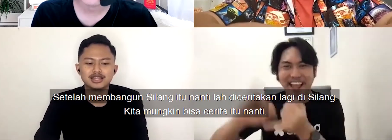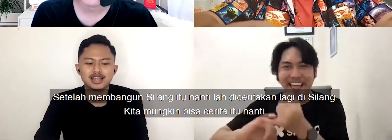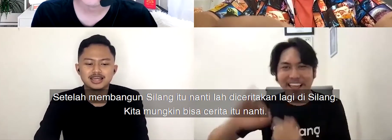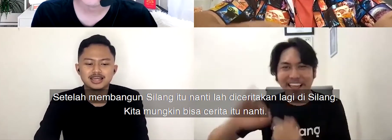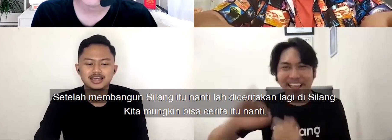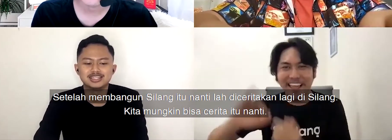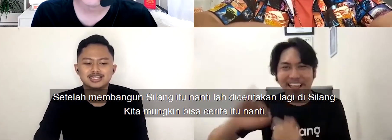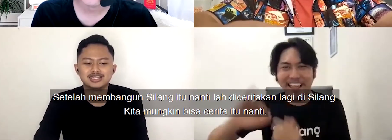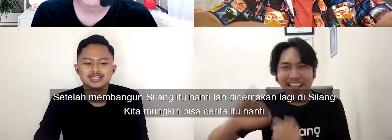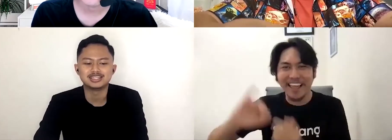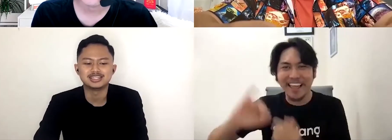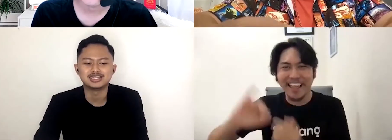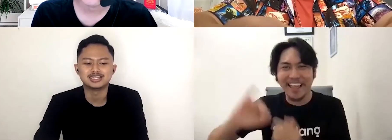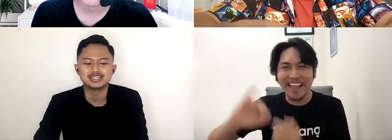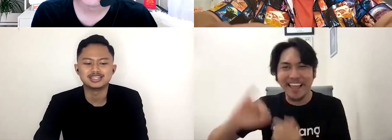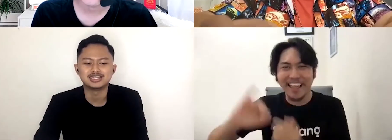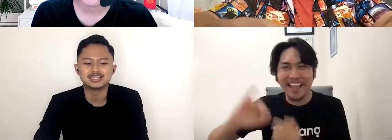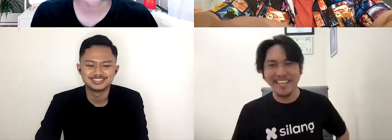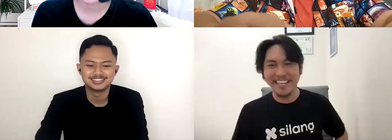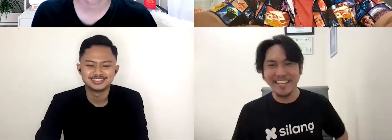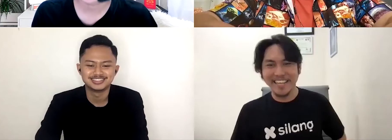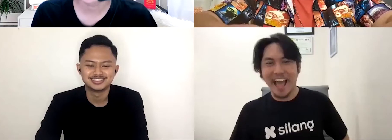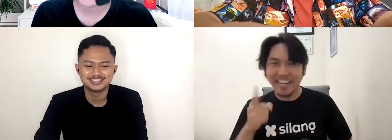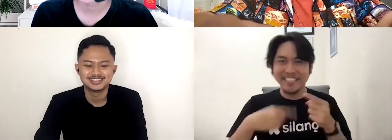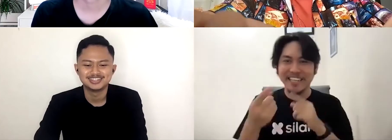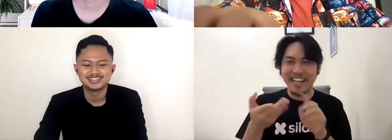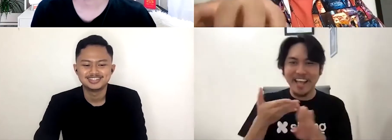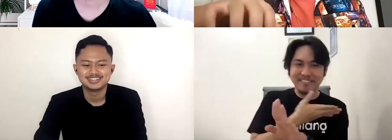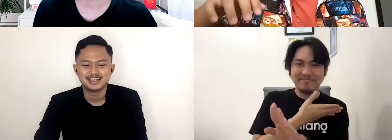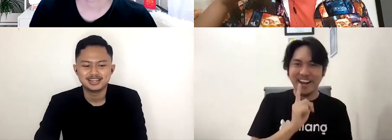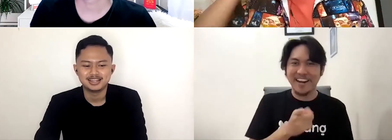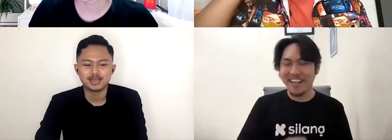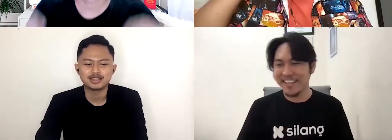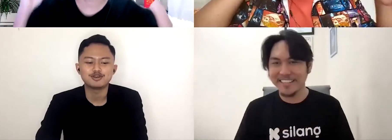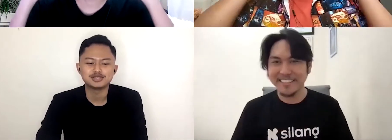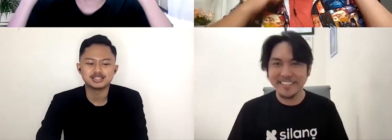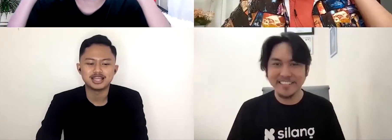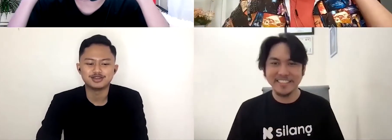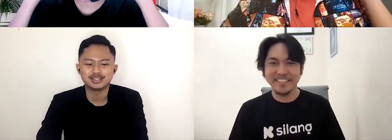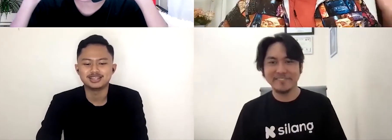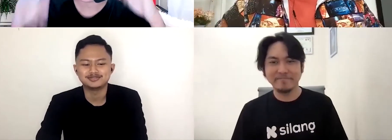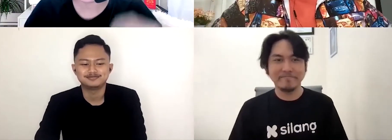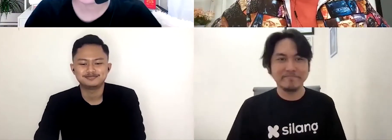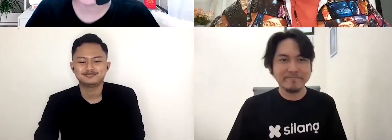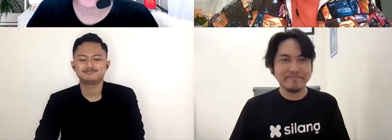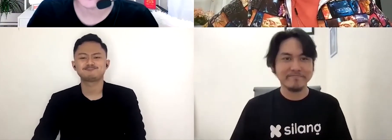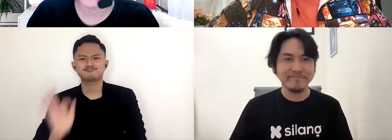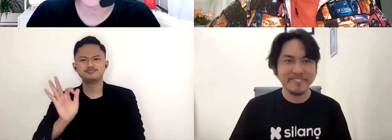silahkan Nantilah cetakan lagi oke Oke tapi